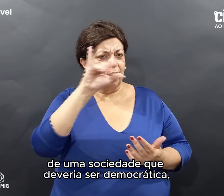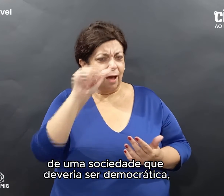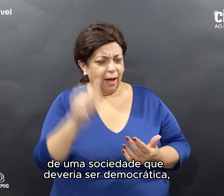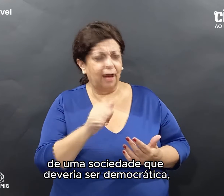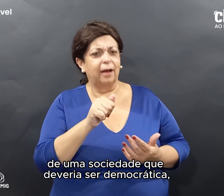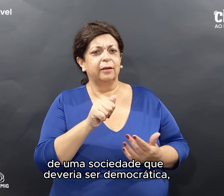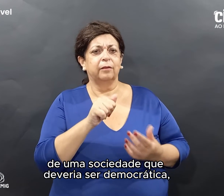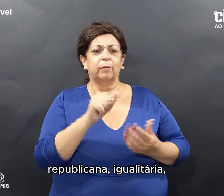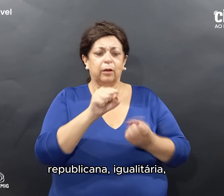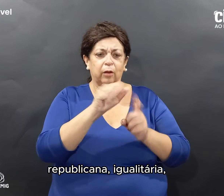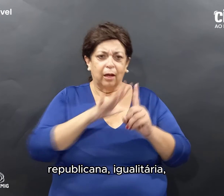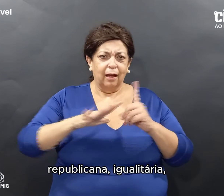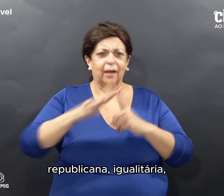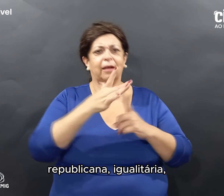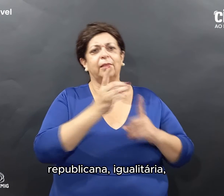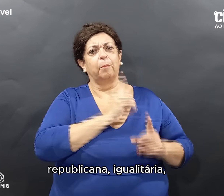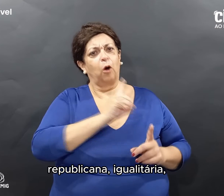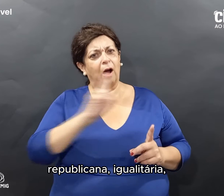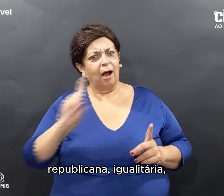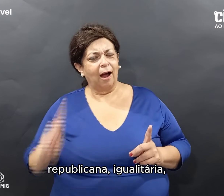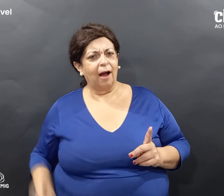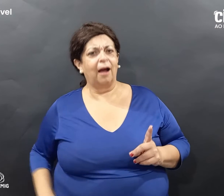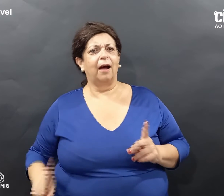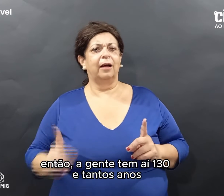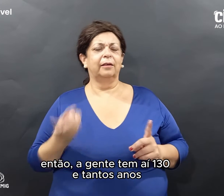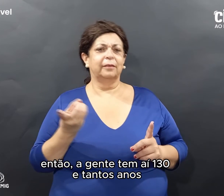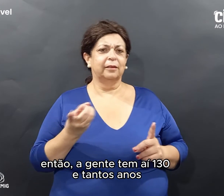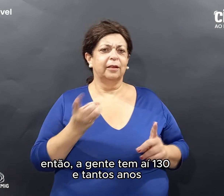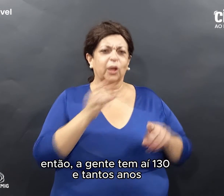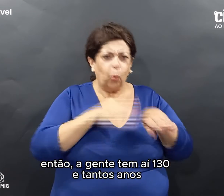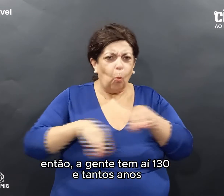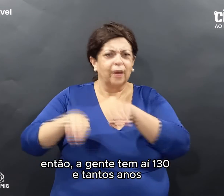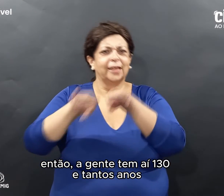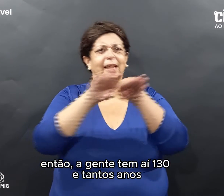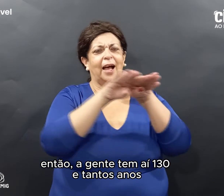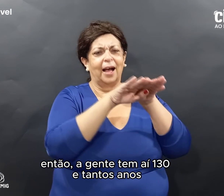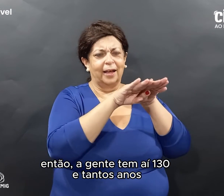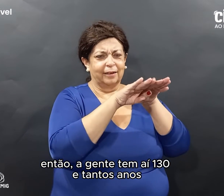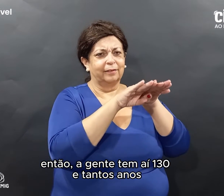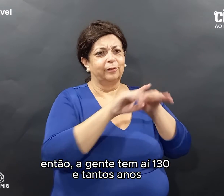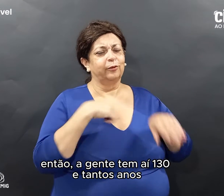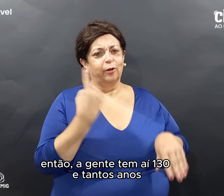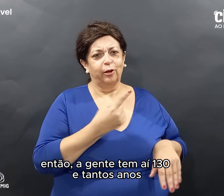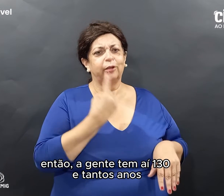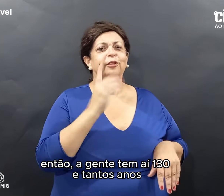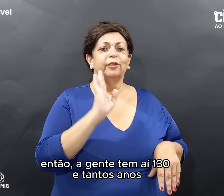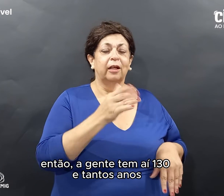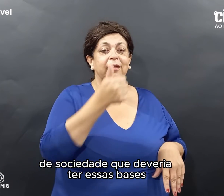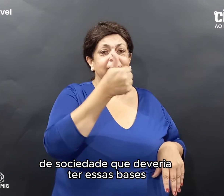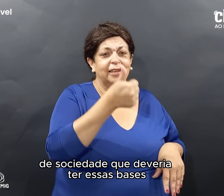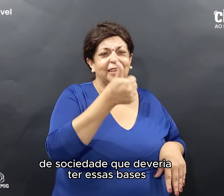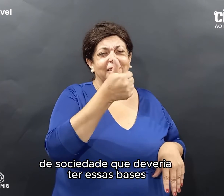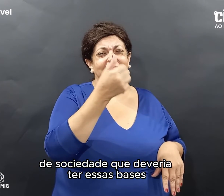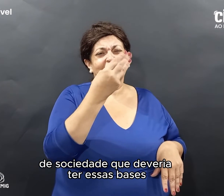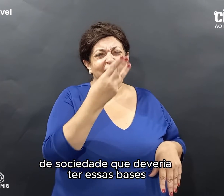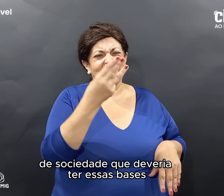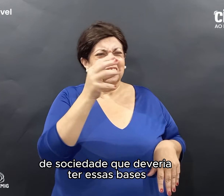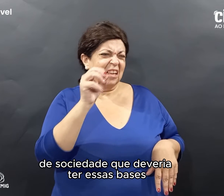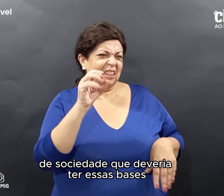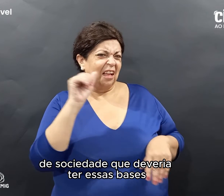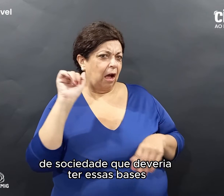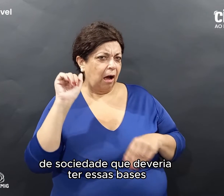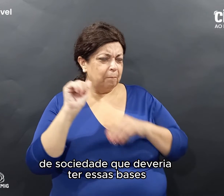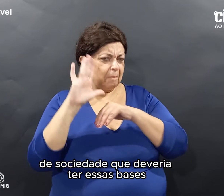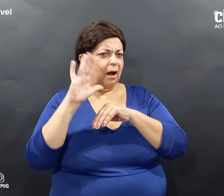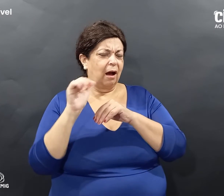ser democrática, republicana, igualitária. Então, a gente tem aí 130 e tantos anos, né, de sociedade que deveria